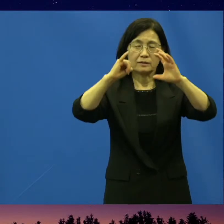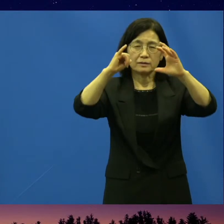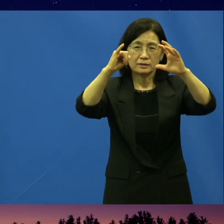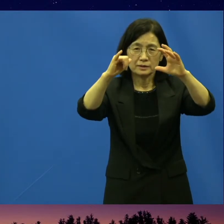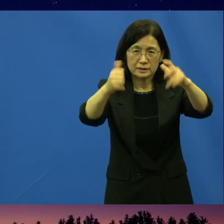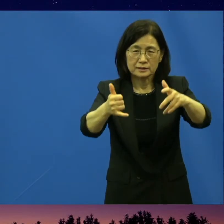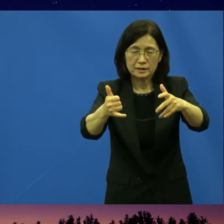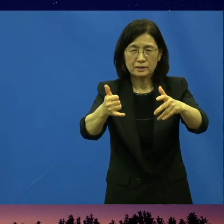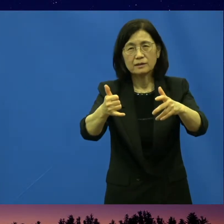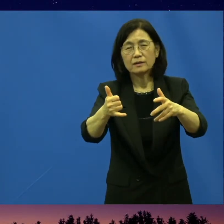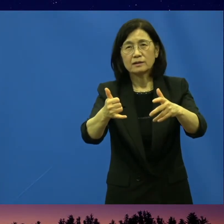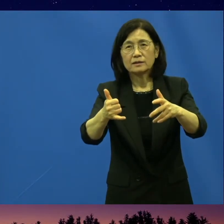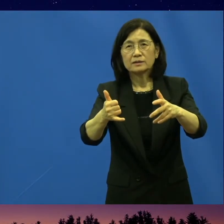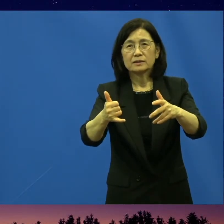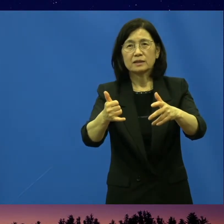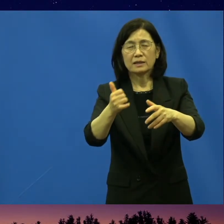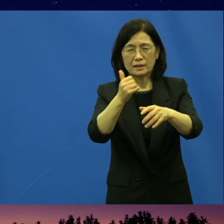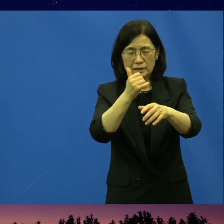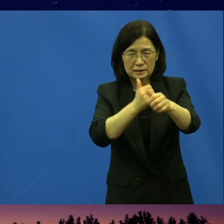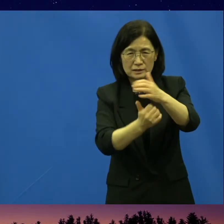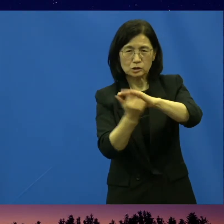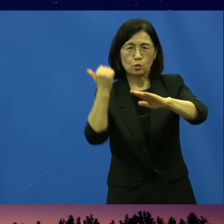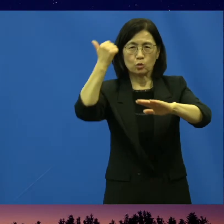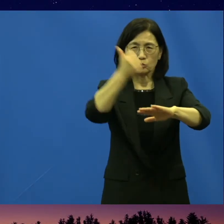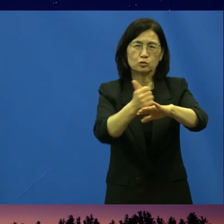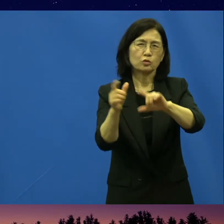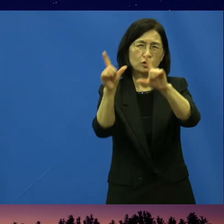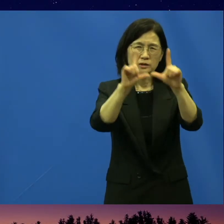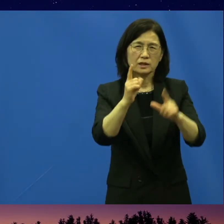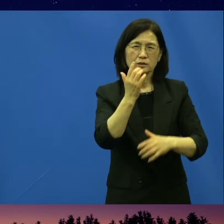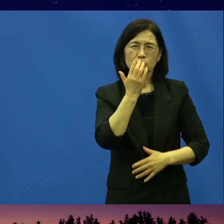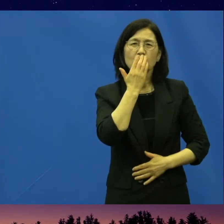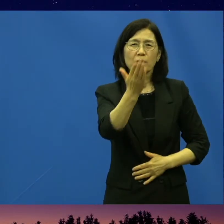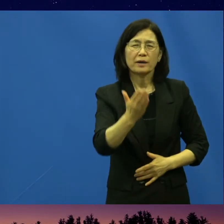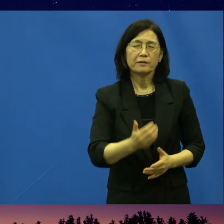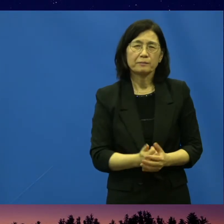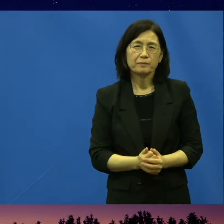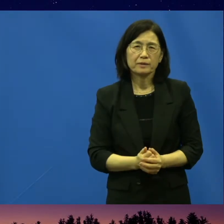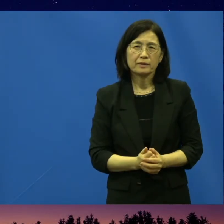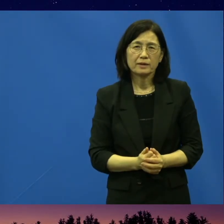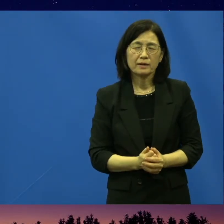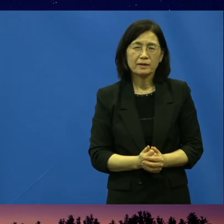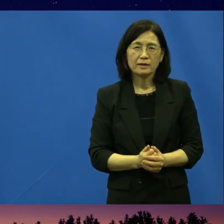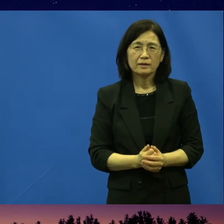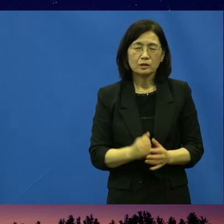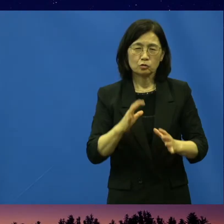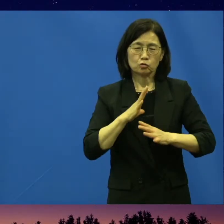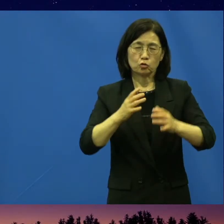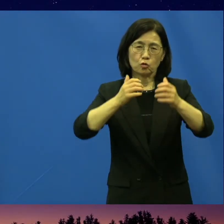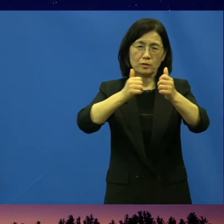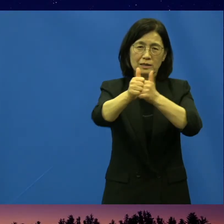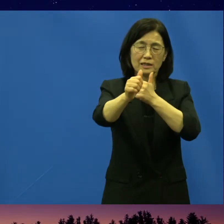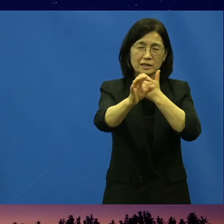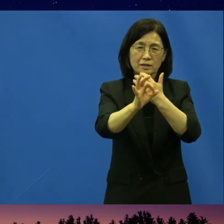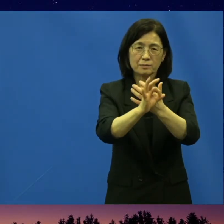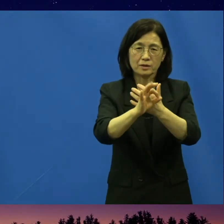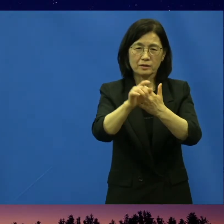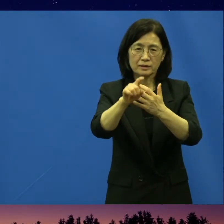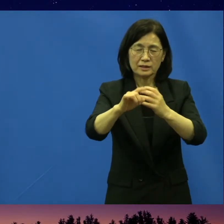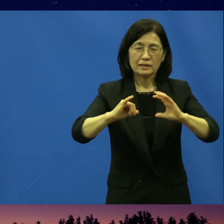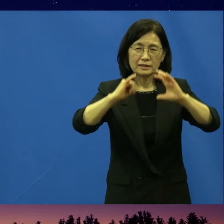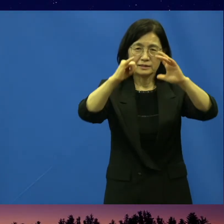있습니다. 두려움을 이기면 여러분 이 세상 속에서 하나님의 백성답게 살 수가 있습니다.